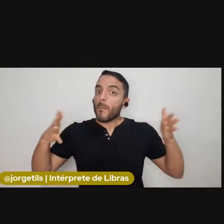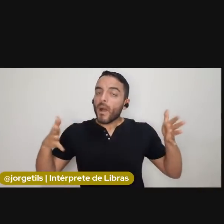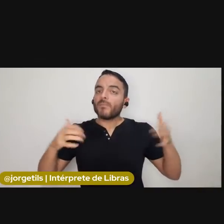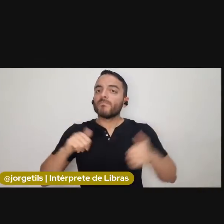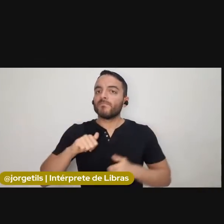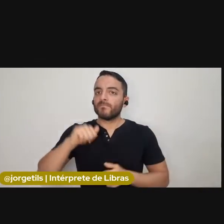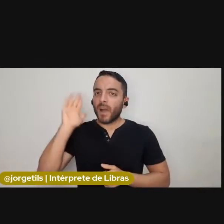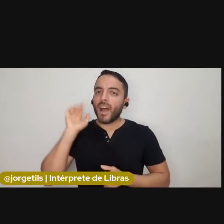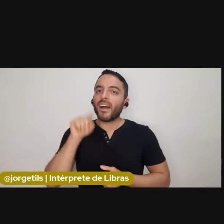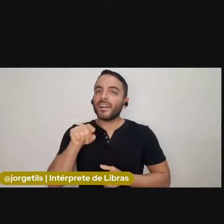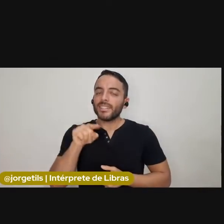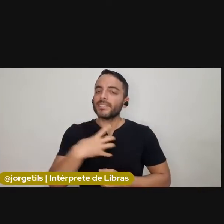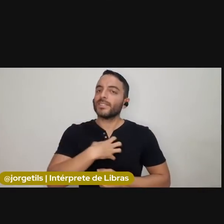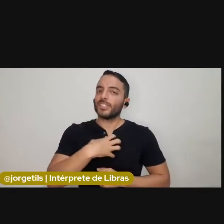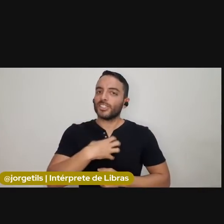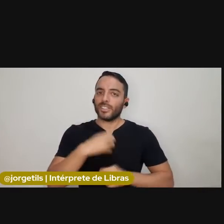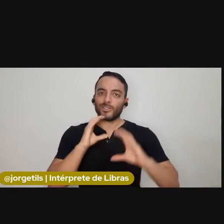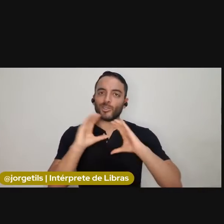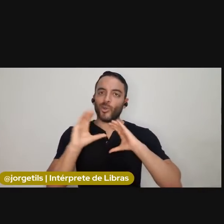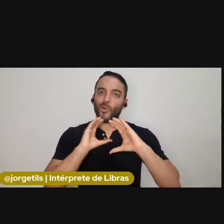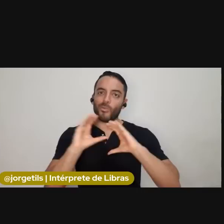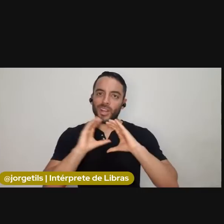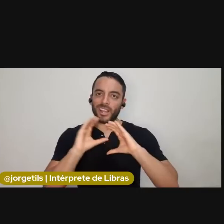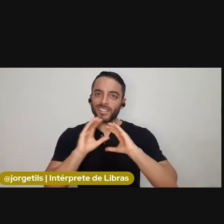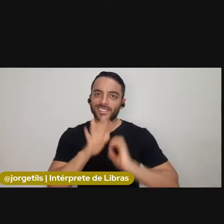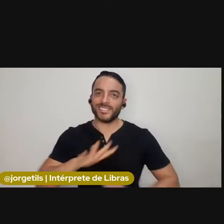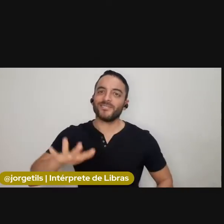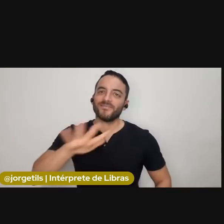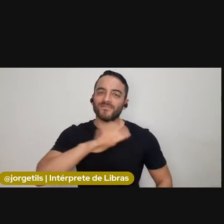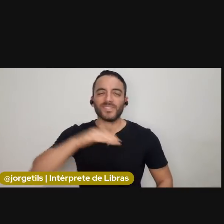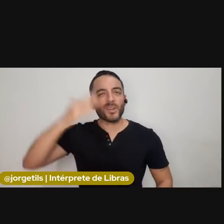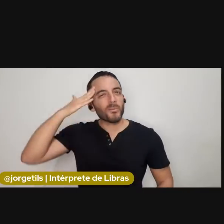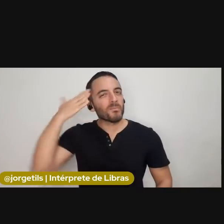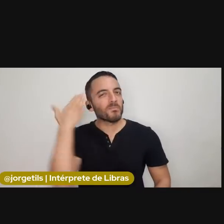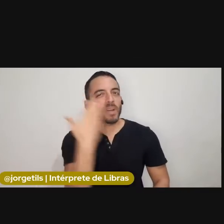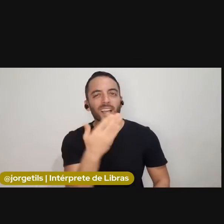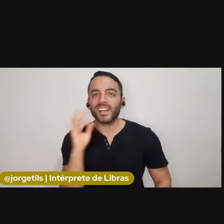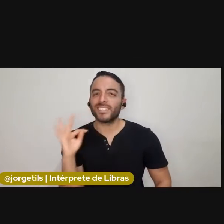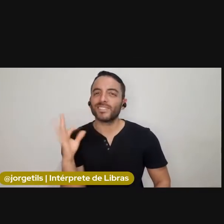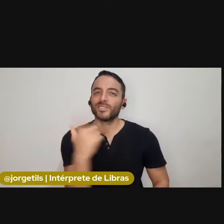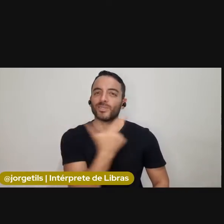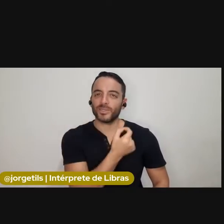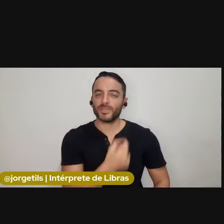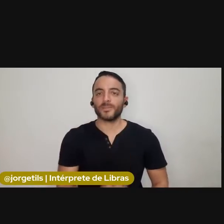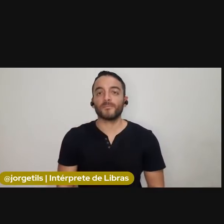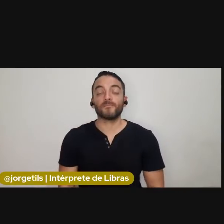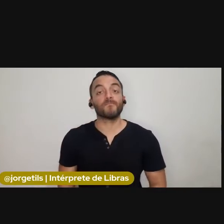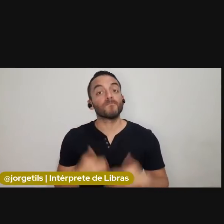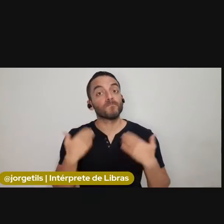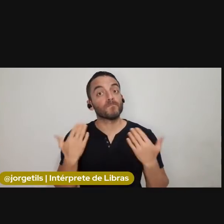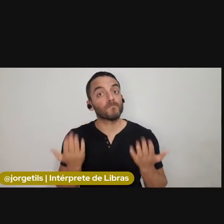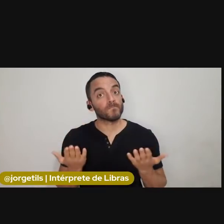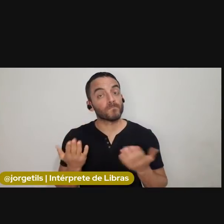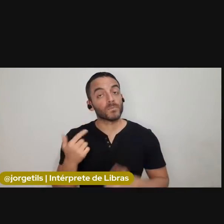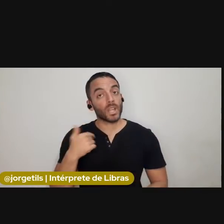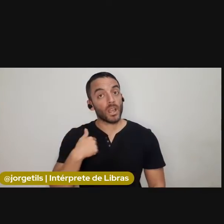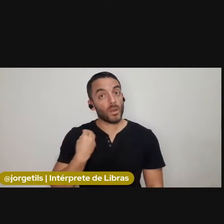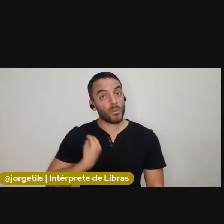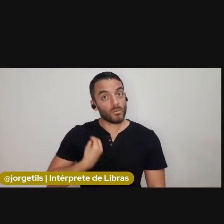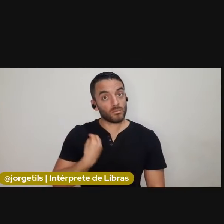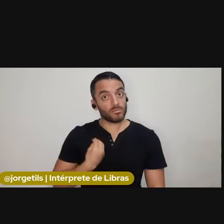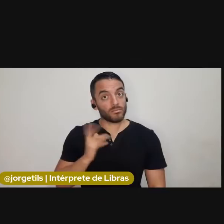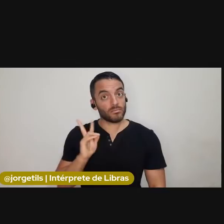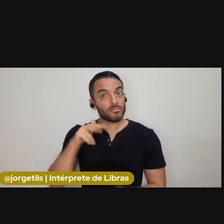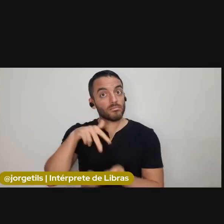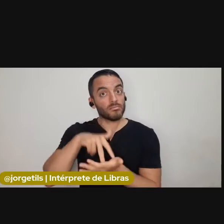as formas de comunicação entre todos nós. Obrigado a todos vocês. Enfim, a minha presença aqui se deve ao